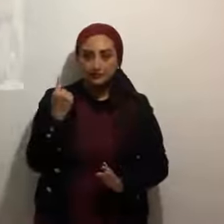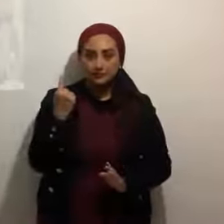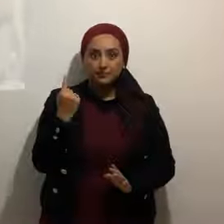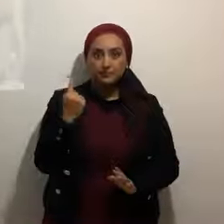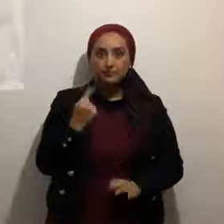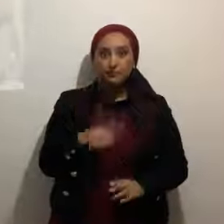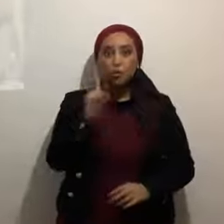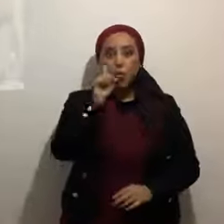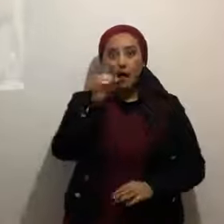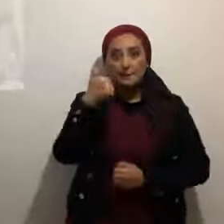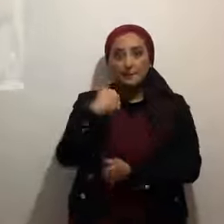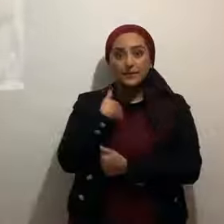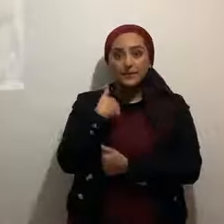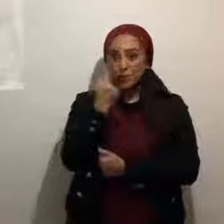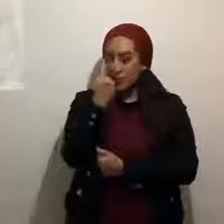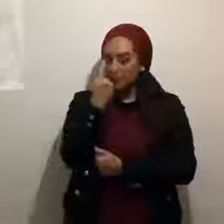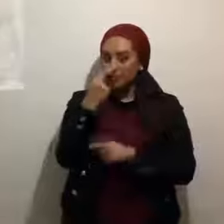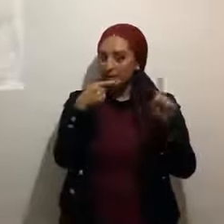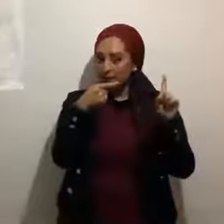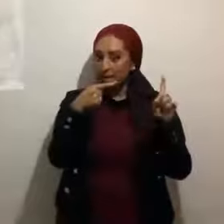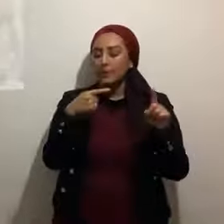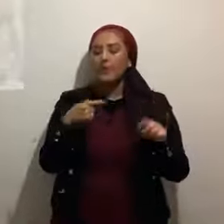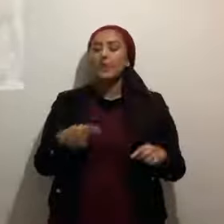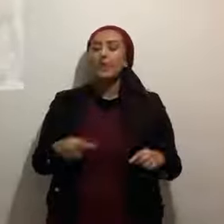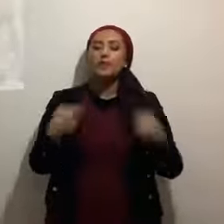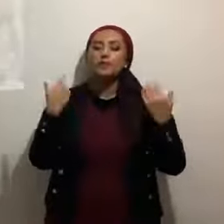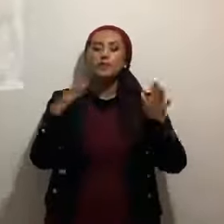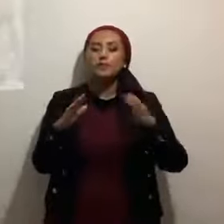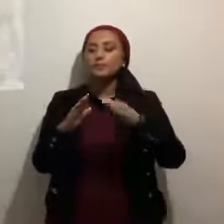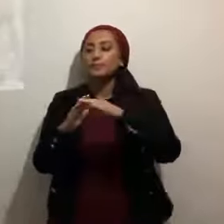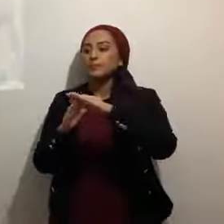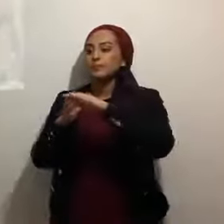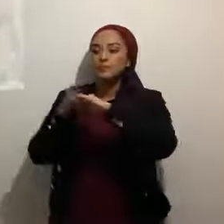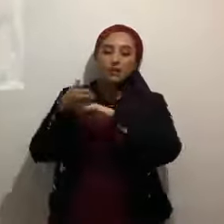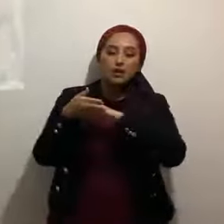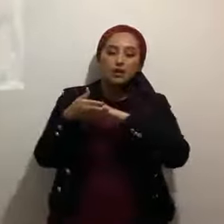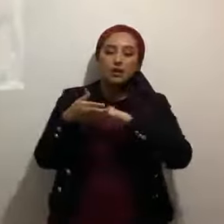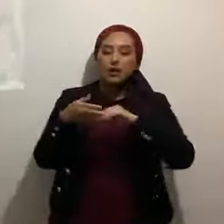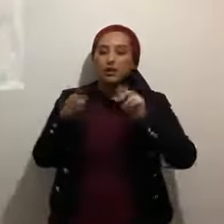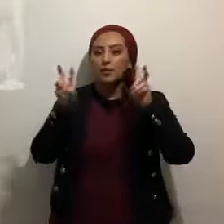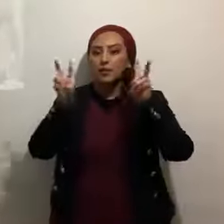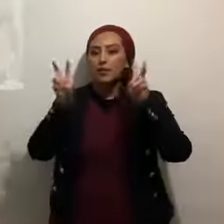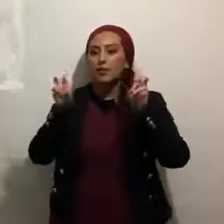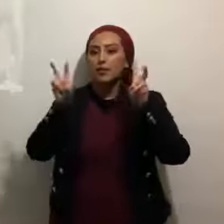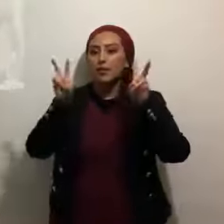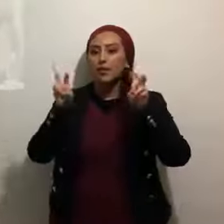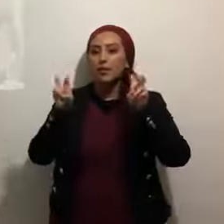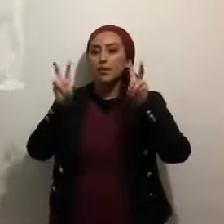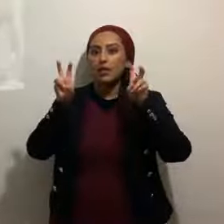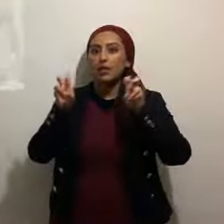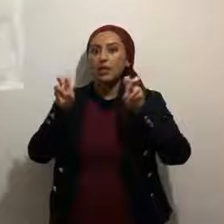solo guardia. Entonces llegó un, entre comillas, inofensivo pastor de